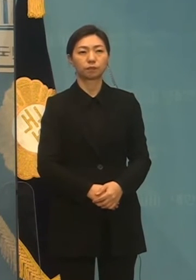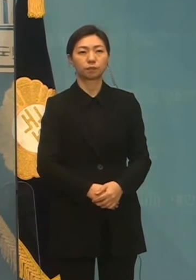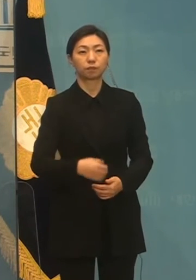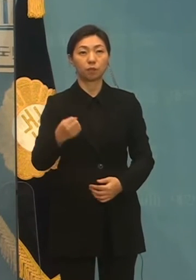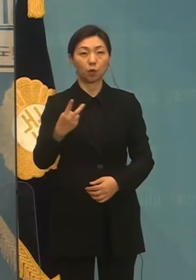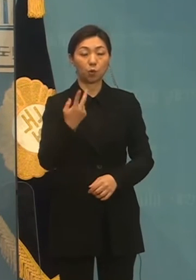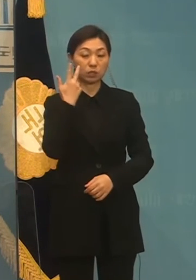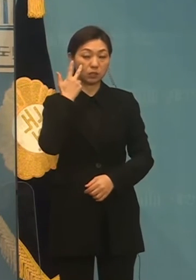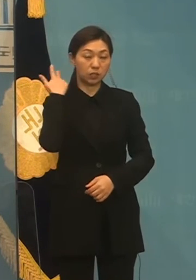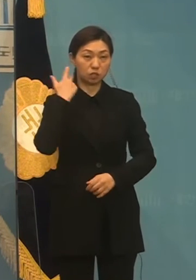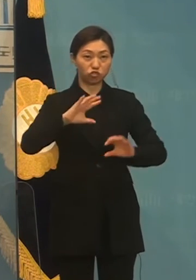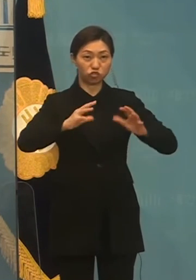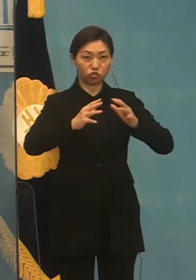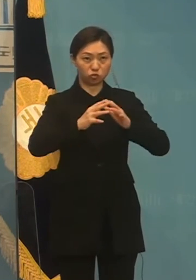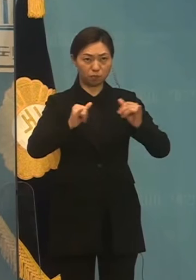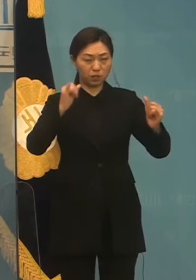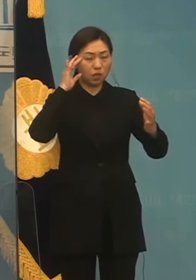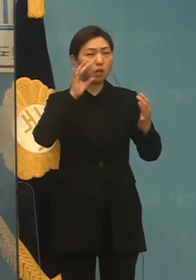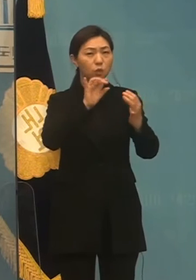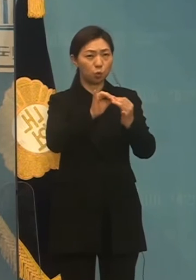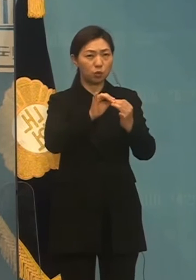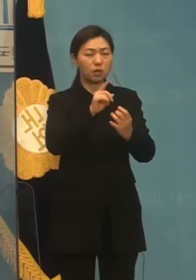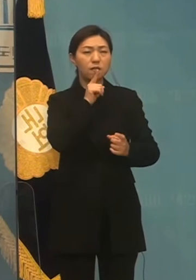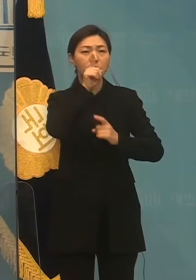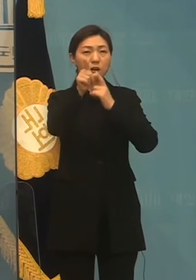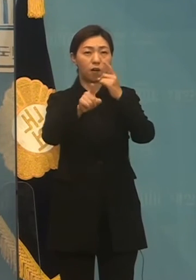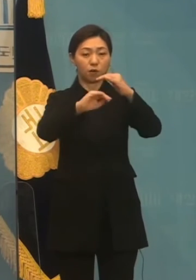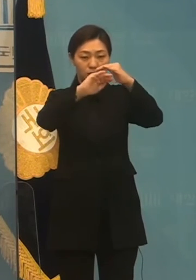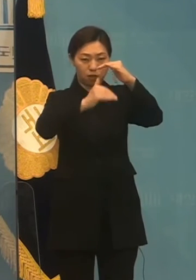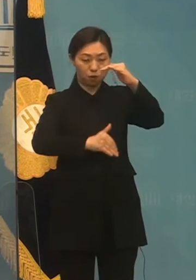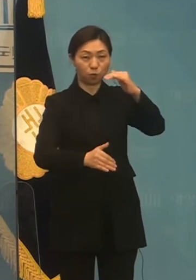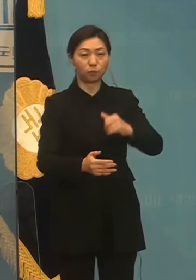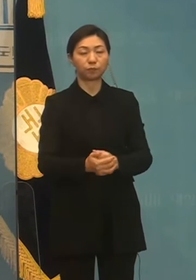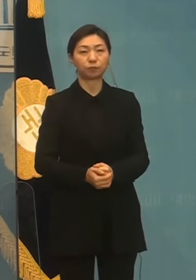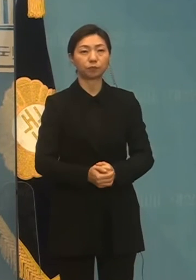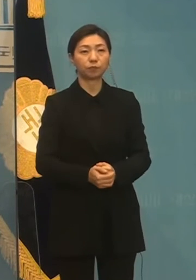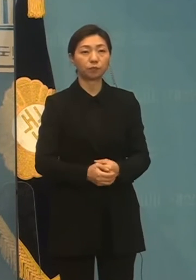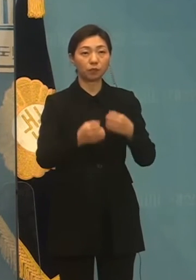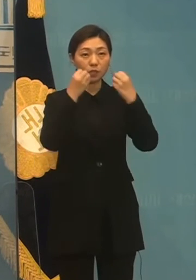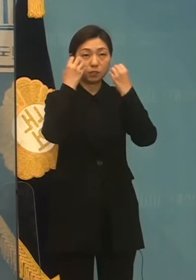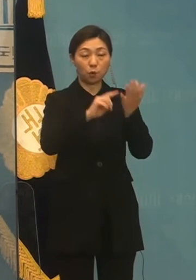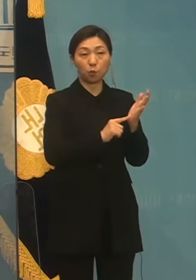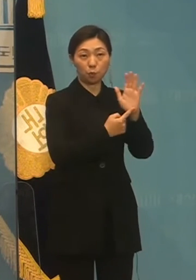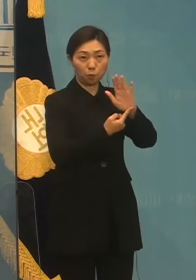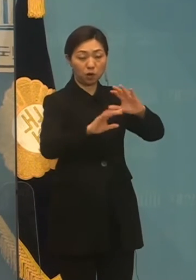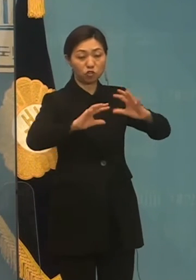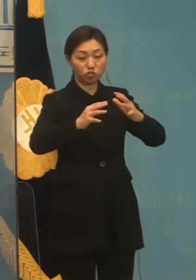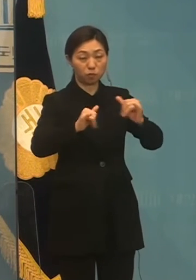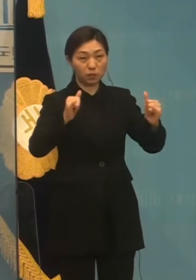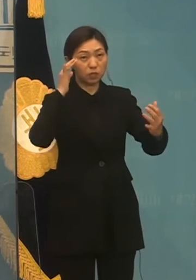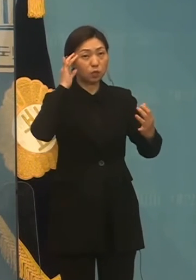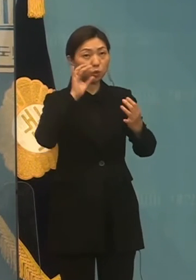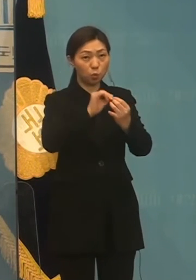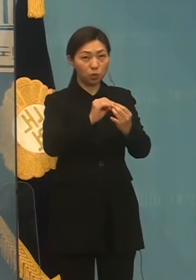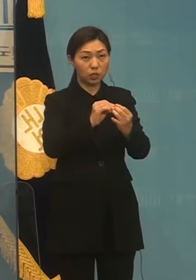다음은 지난주 국민동의청원 접수 현황입니다. 지난주 새로 공개된